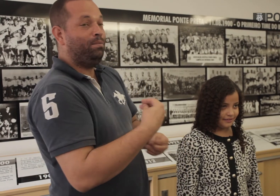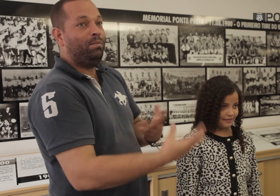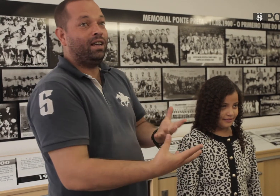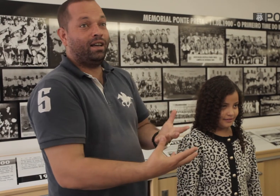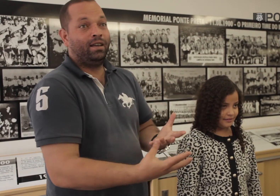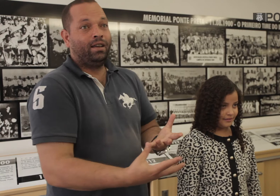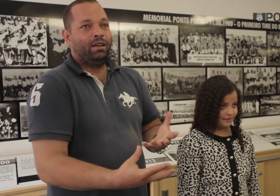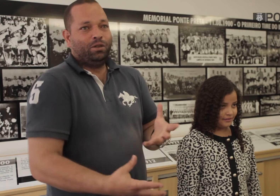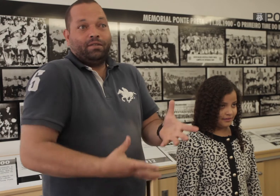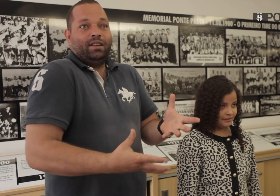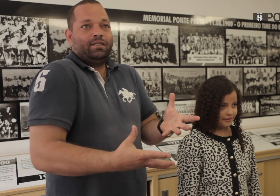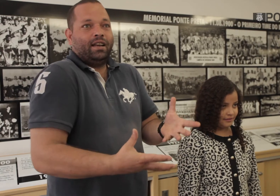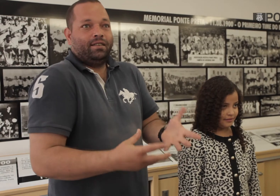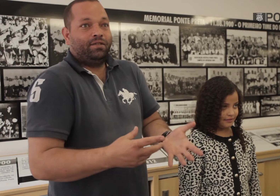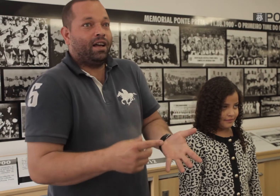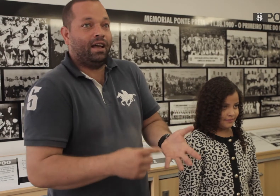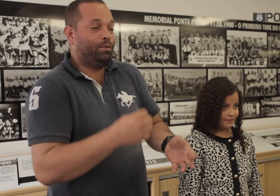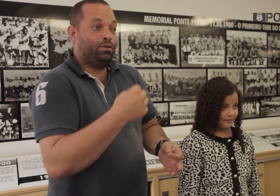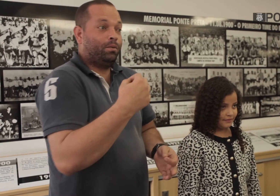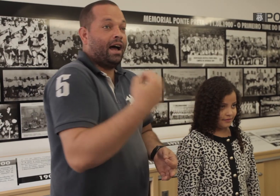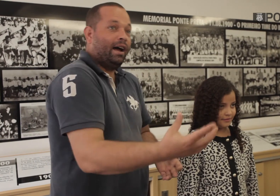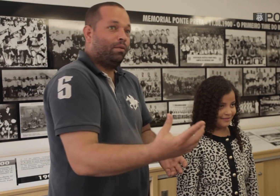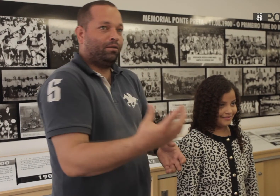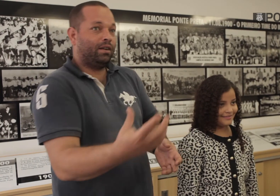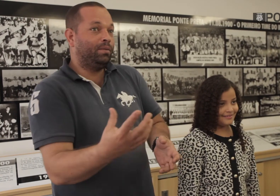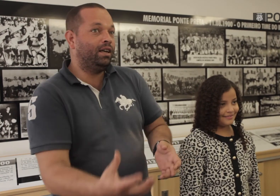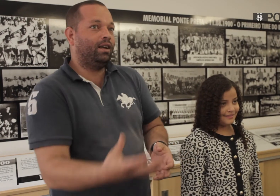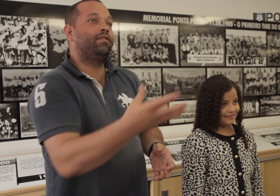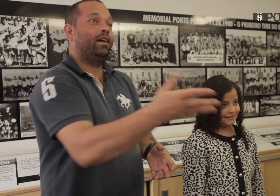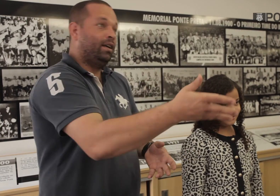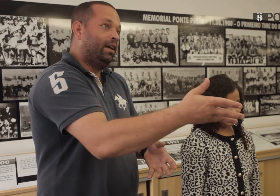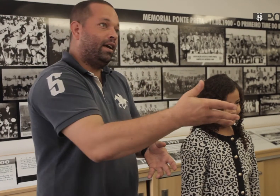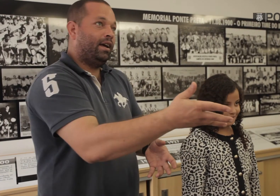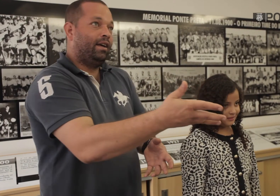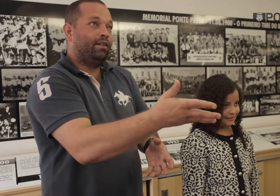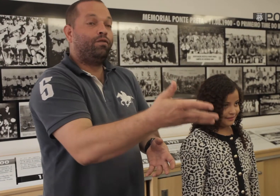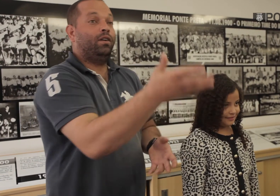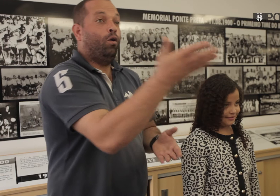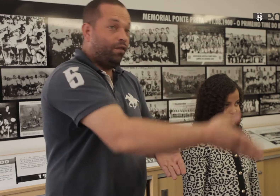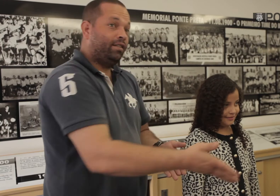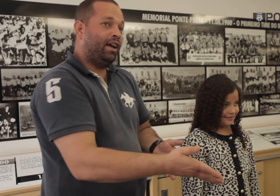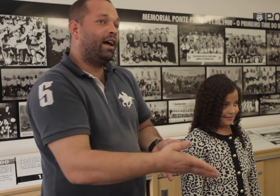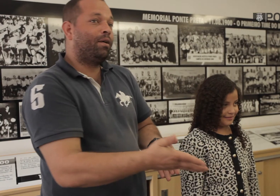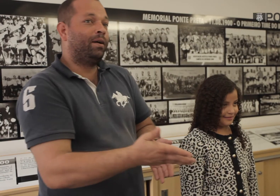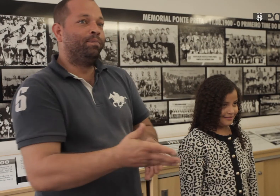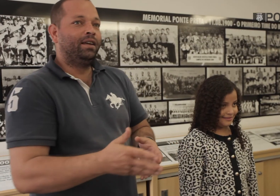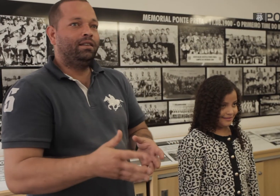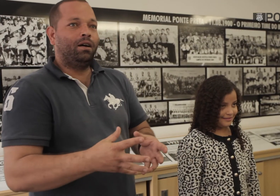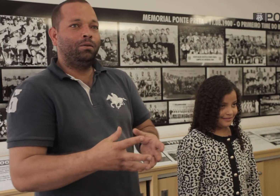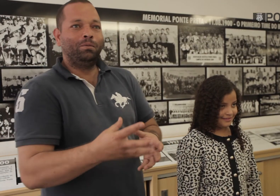conversávamos em mímica. Muitas vezes ela pediu uma água, eu não sabia levar, oferecer a